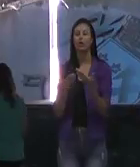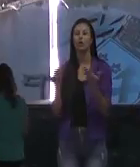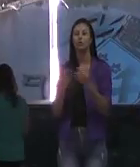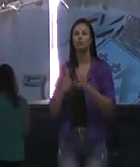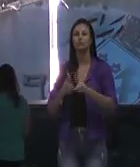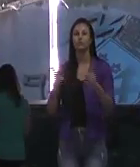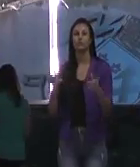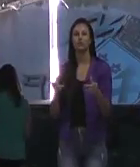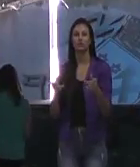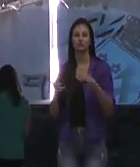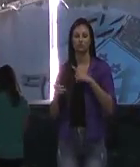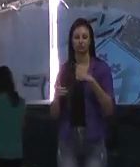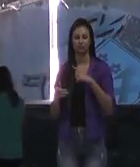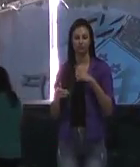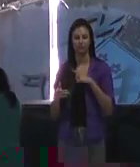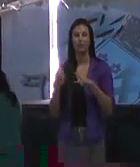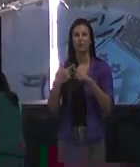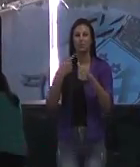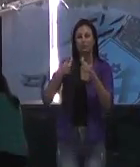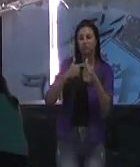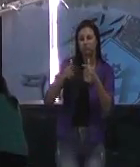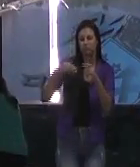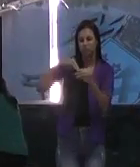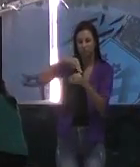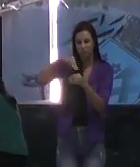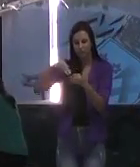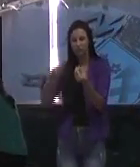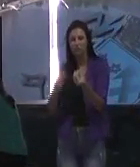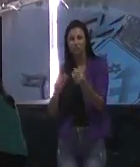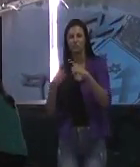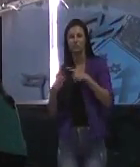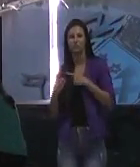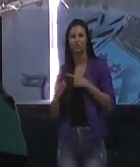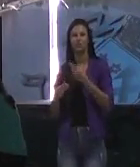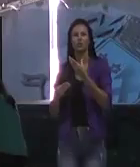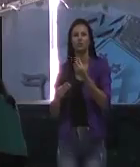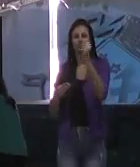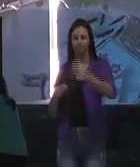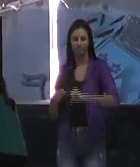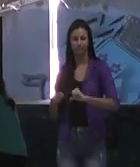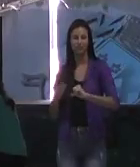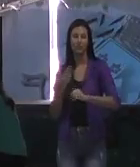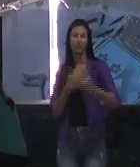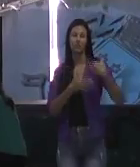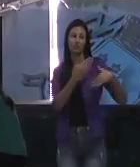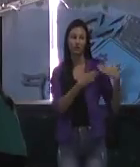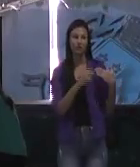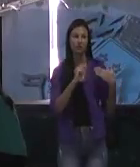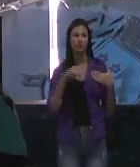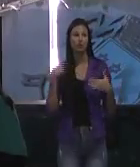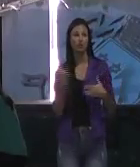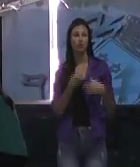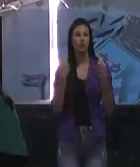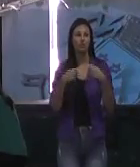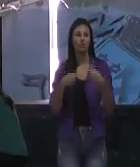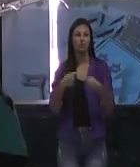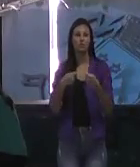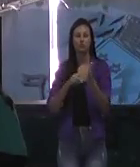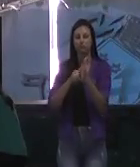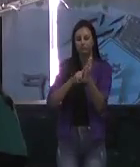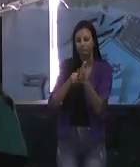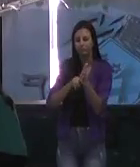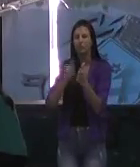tivesse pior. A situação do município hoje de Ilhéus teria muito pior do que era antes. E uma coisa que nós precisamos corrigir, claro,